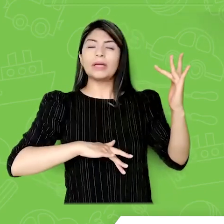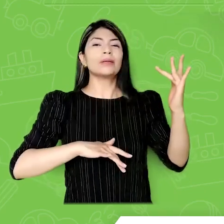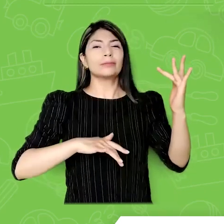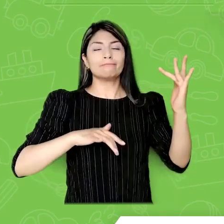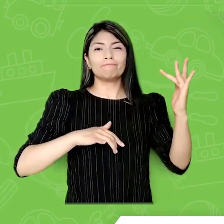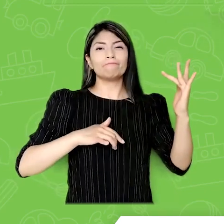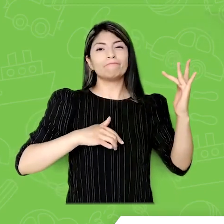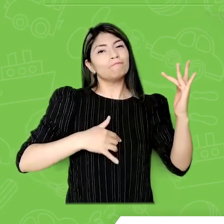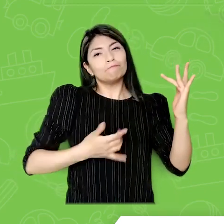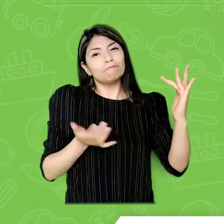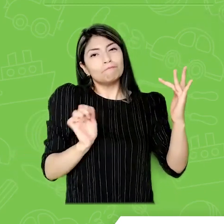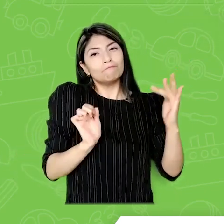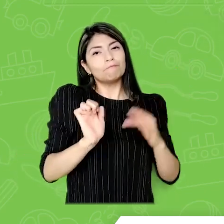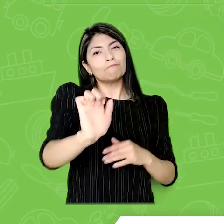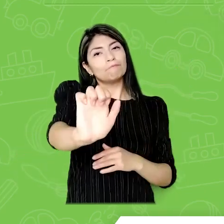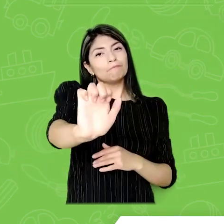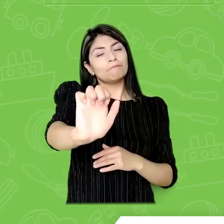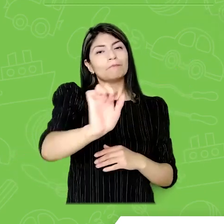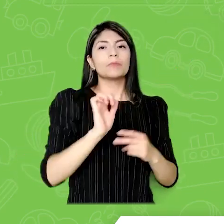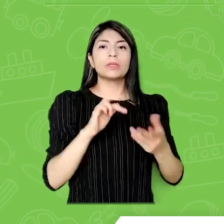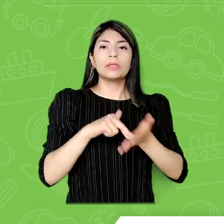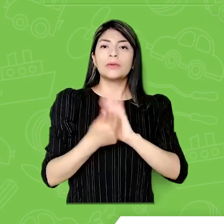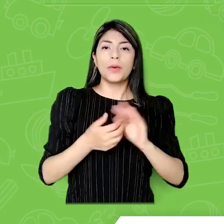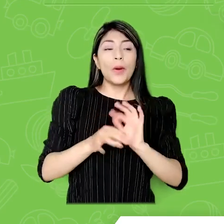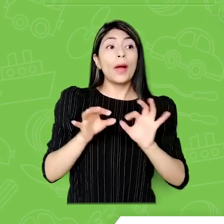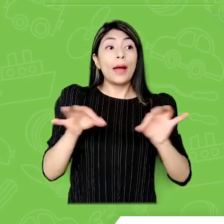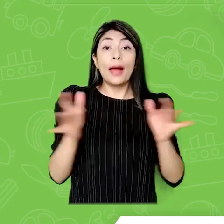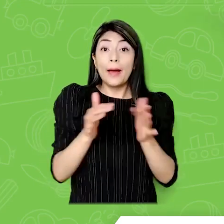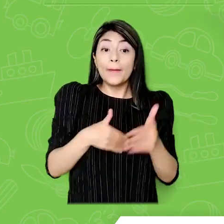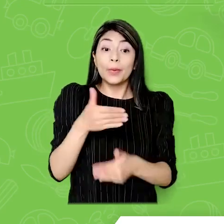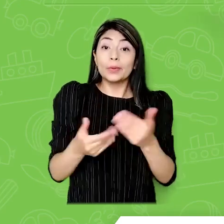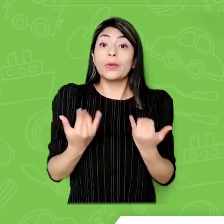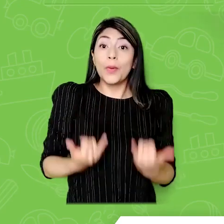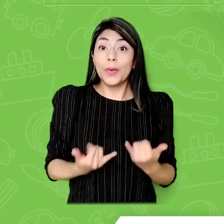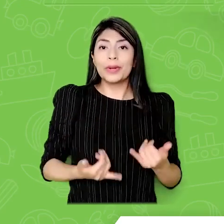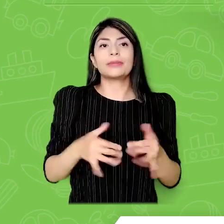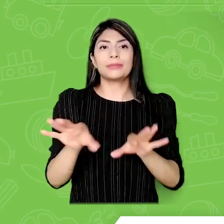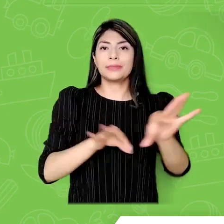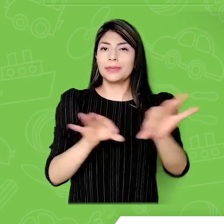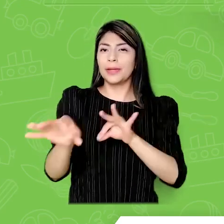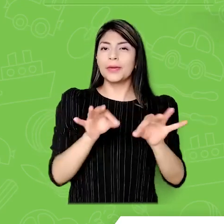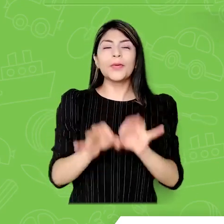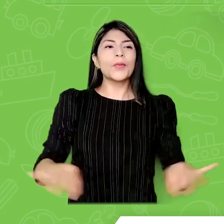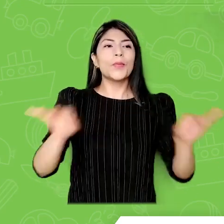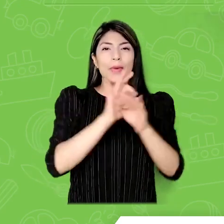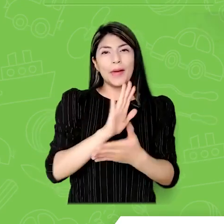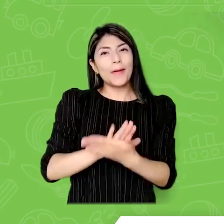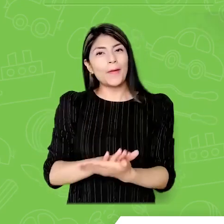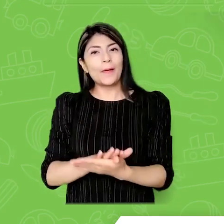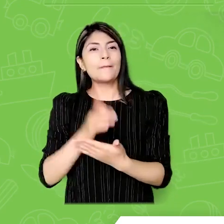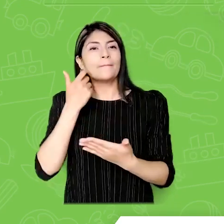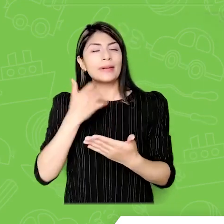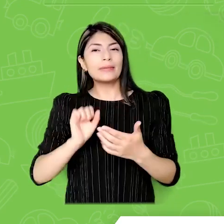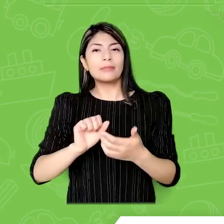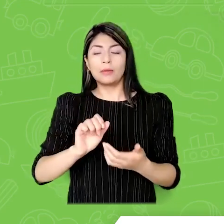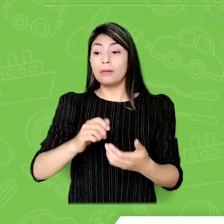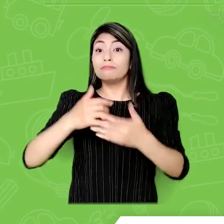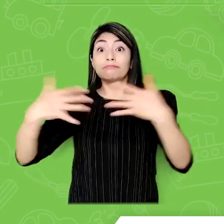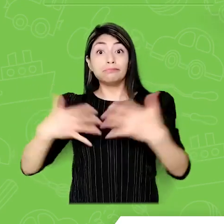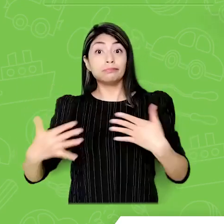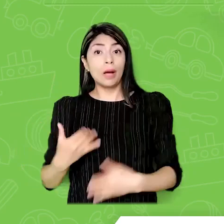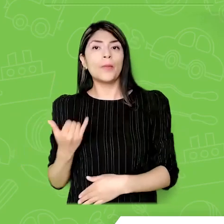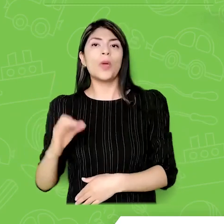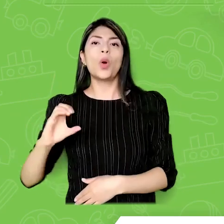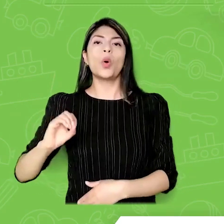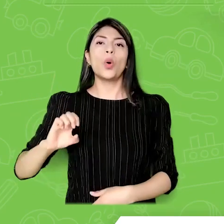este proceso de selección, transcritos en la correspondiente OPEC. 4. Conocer y divulgar con anticipación